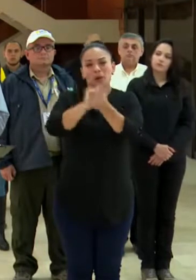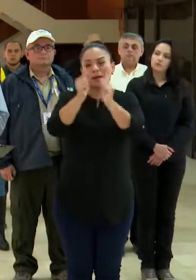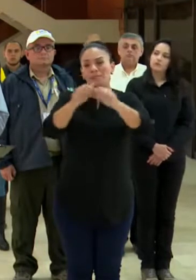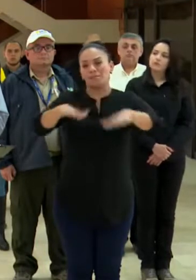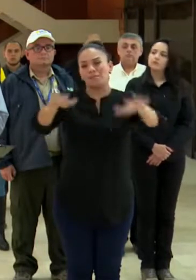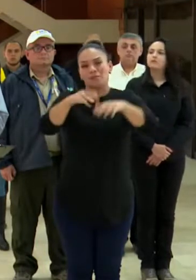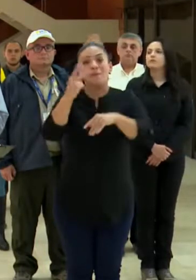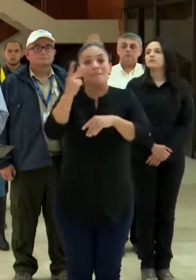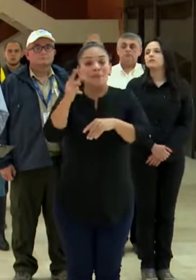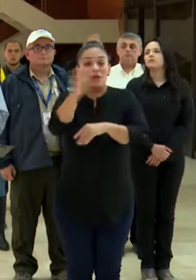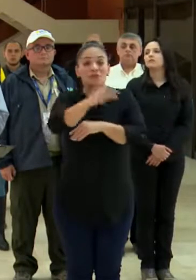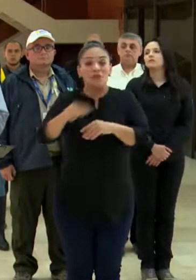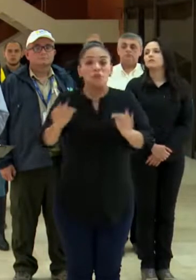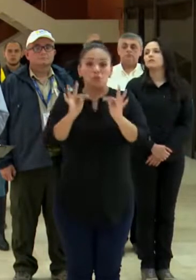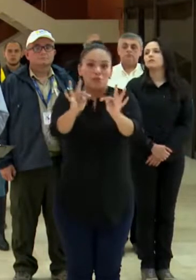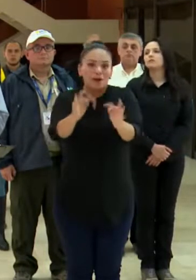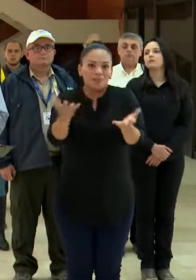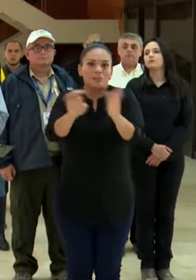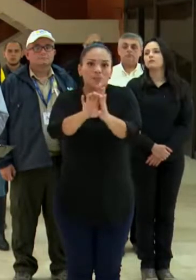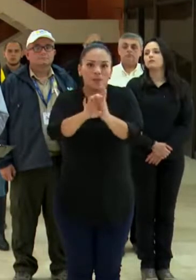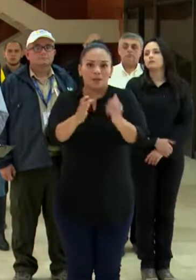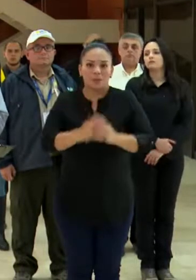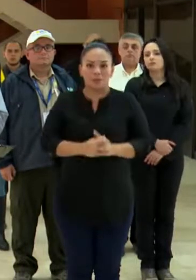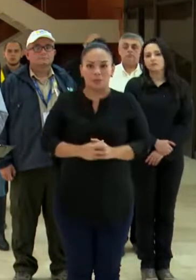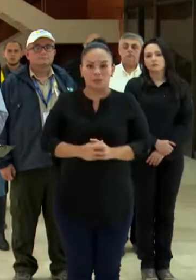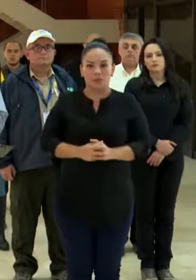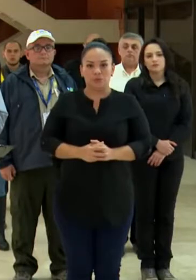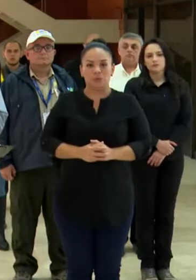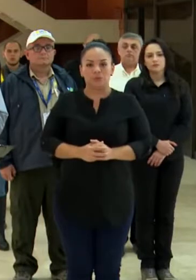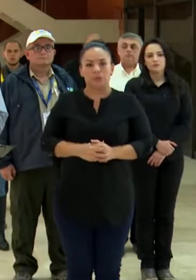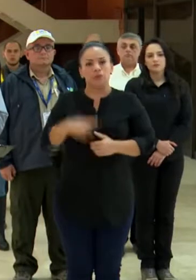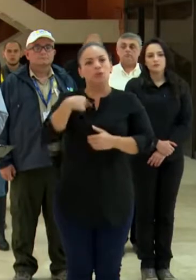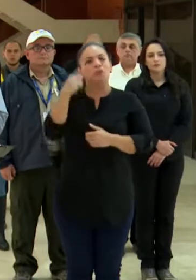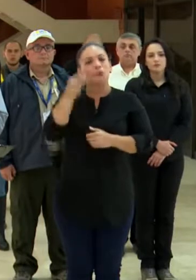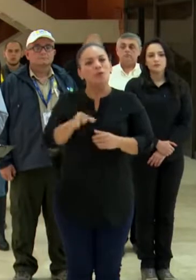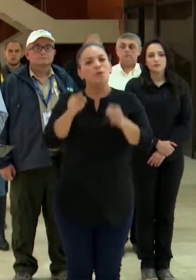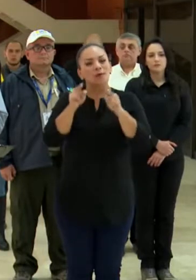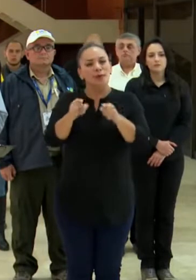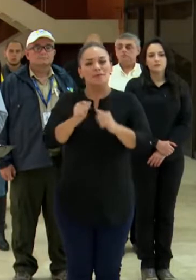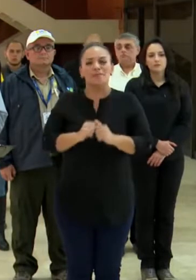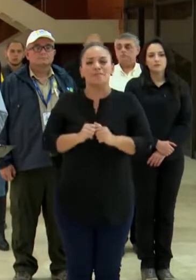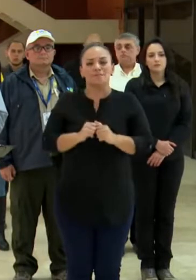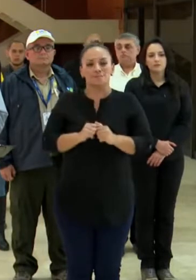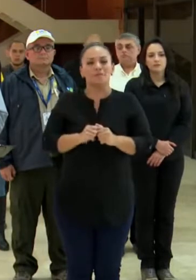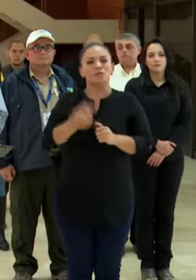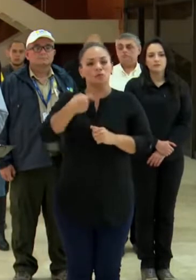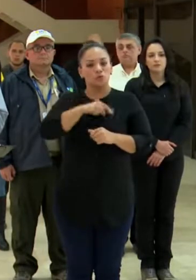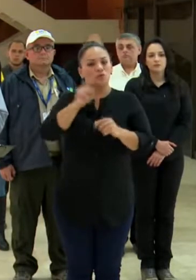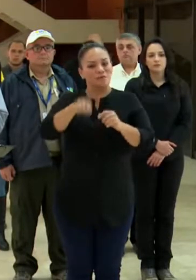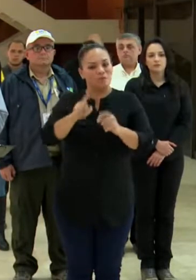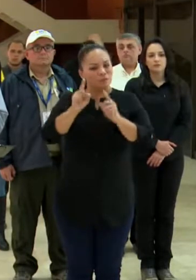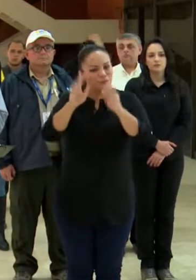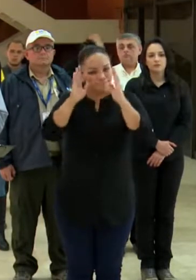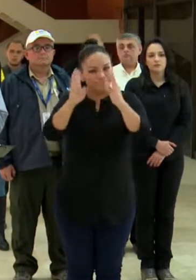río Turrialba. Entonces, yo creo que ahí es donde estamos y ahí es donde debemos ir. Sí me parece muy